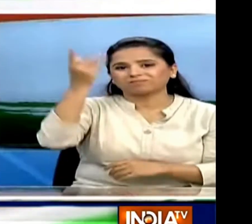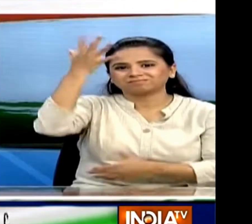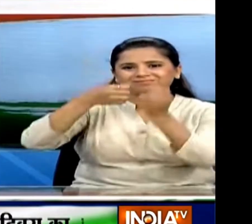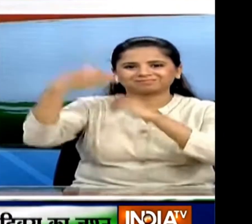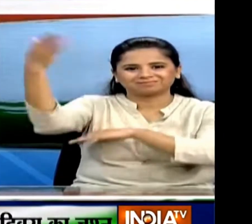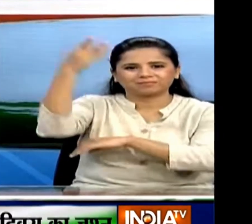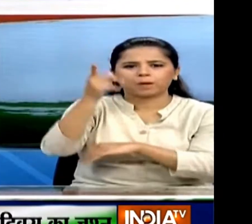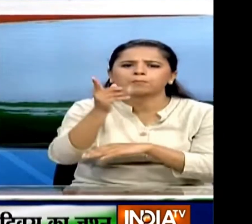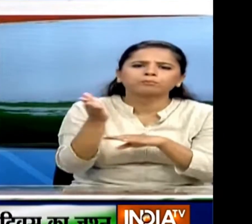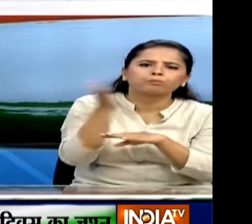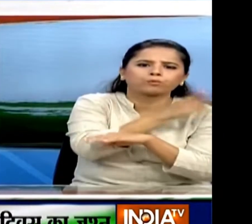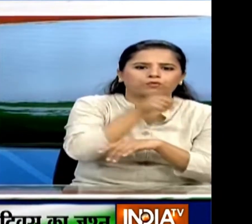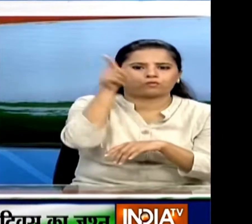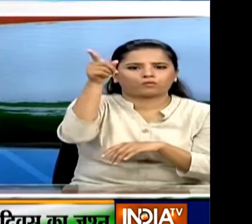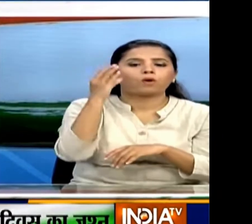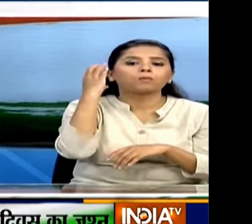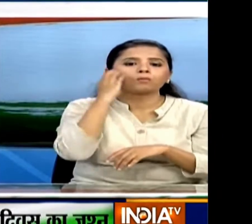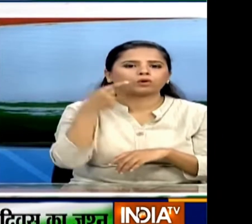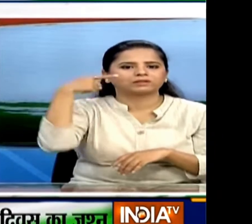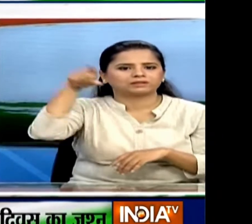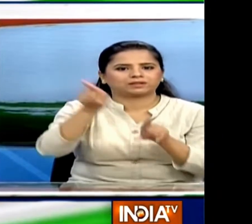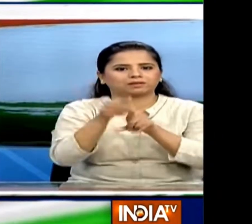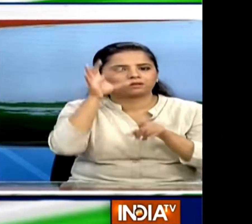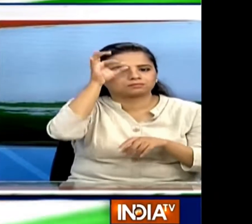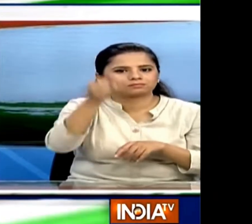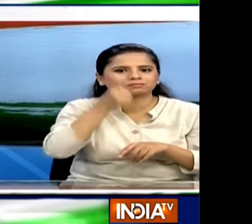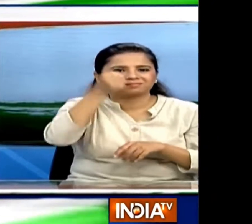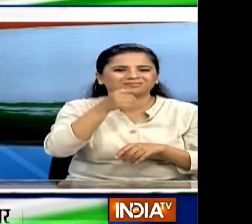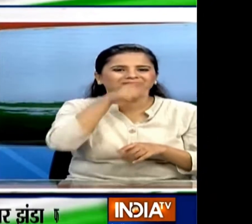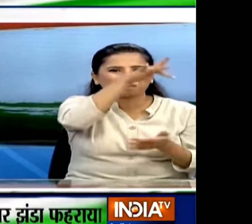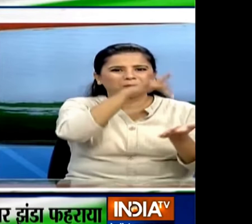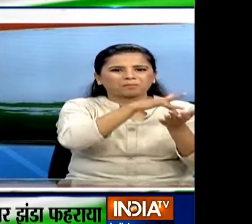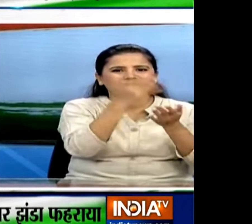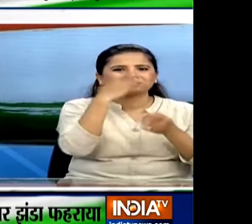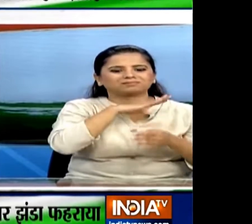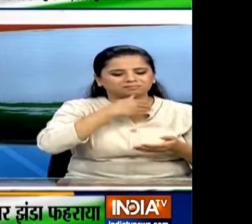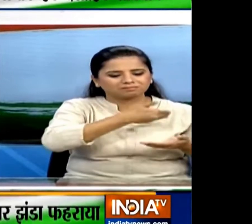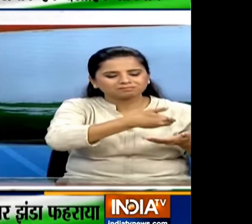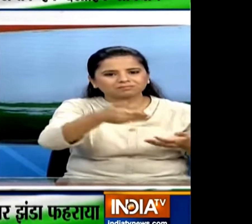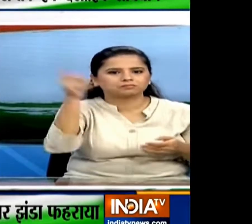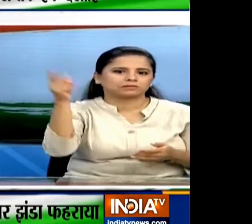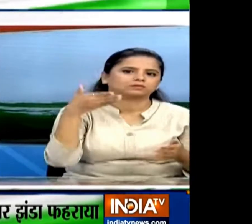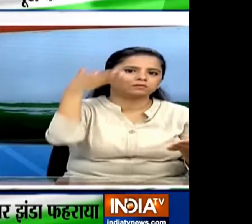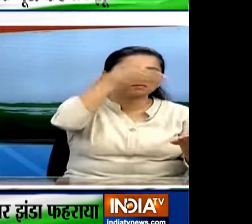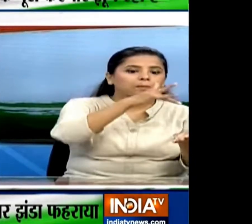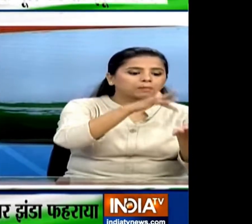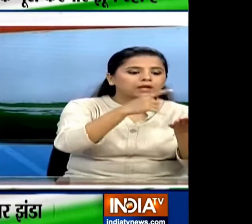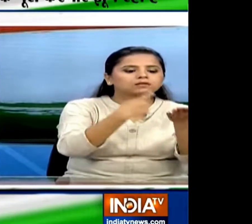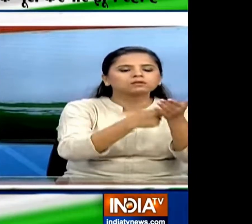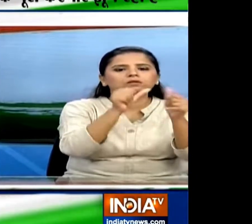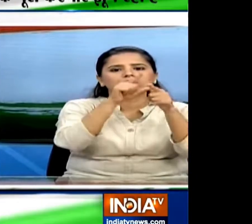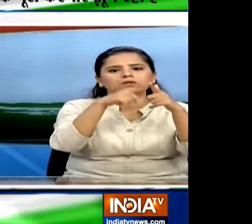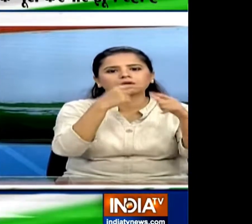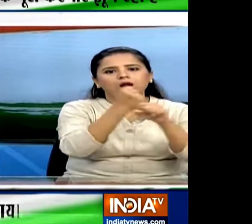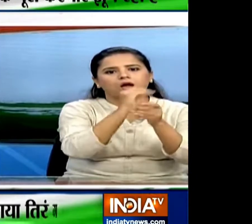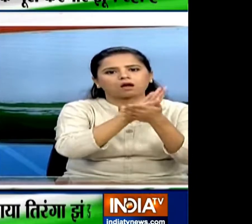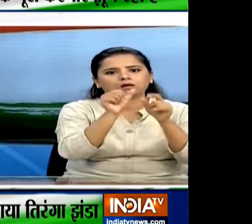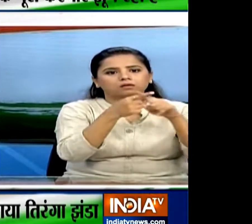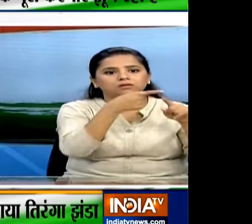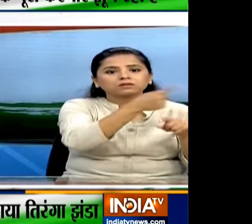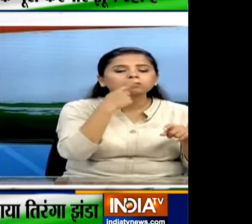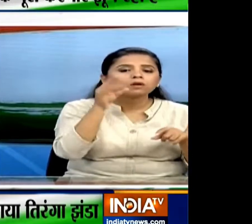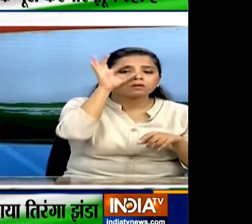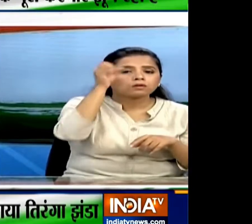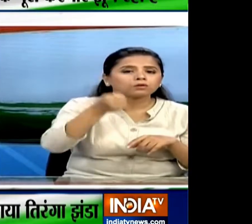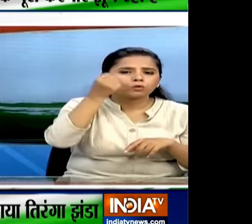प्रधानमंत्री ने नई दिल्ली स्थित राजघाट पर जाकर महात्मा गांधी को श्रद्धांजलि दी। उन्होंने बापू के अहिंसा के विचारों और देश निर्माण में उनके